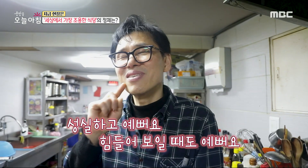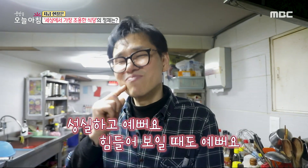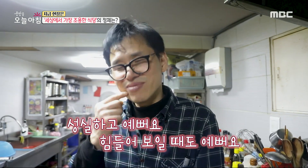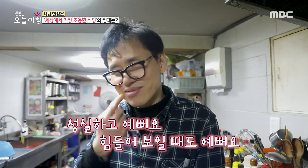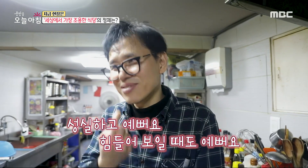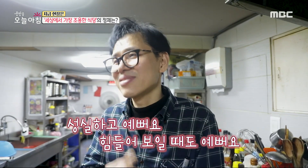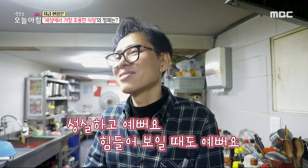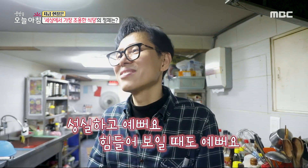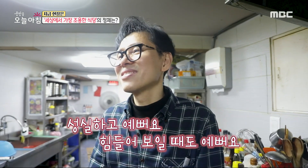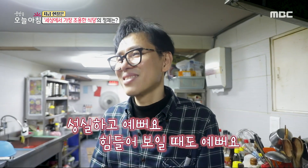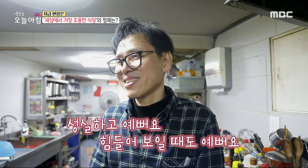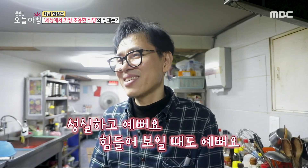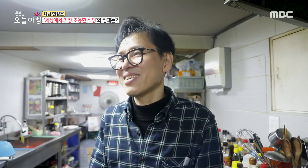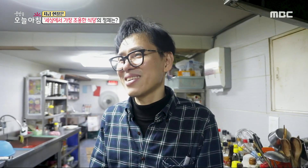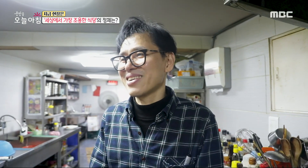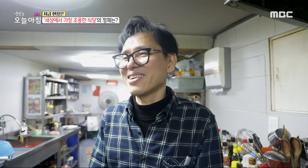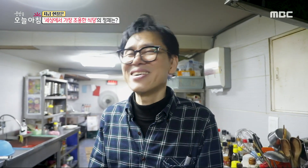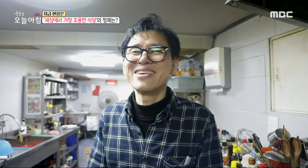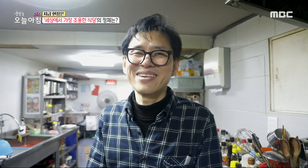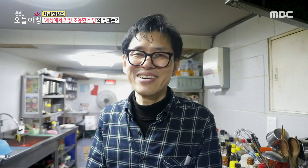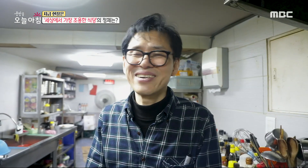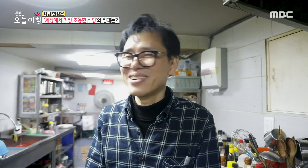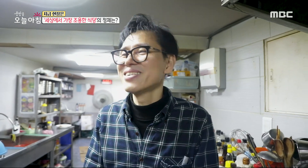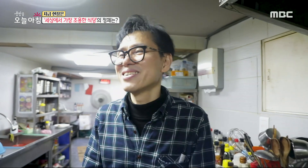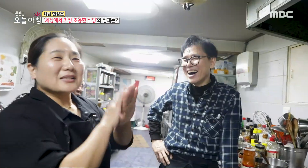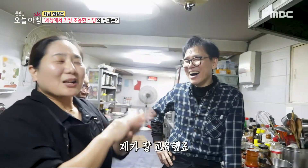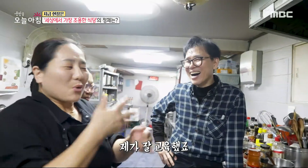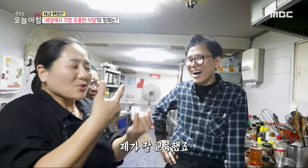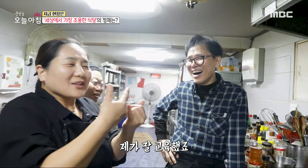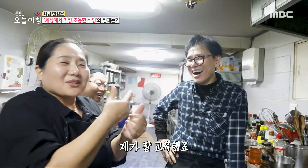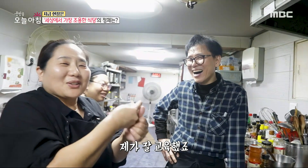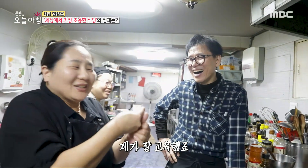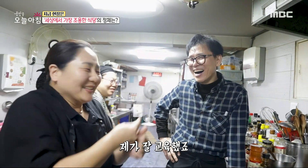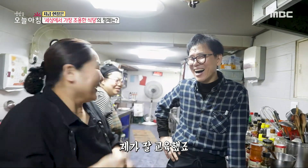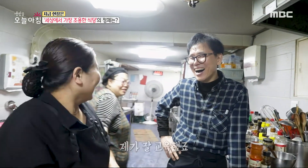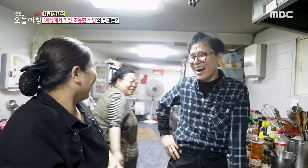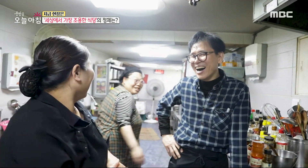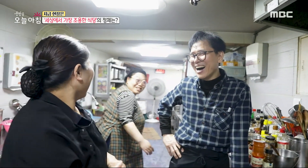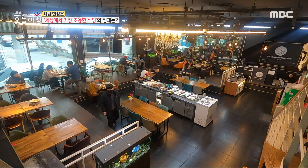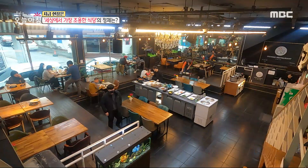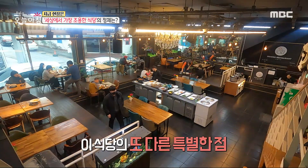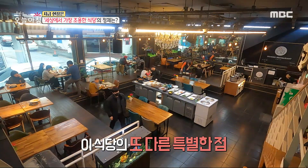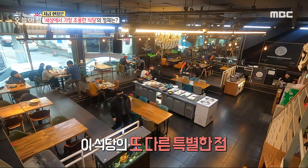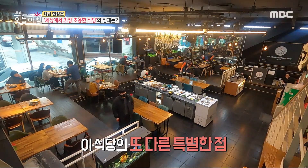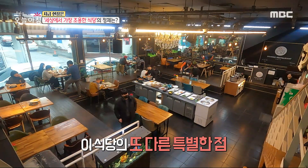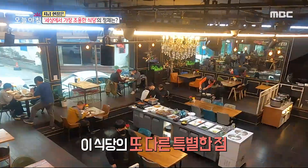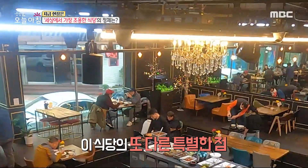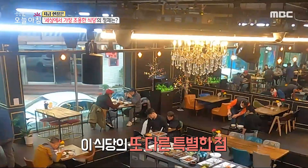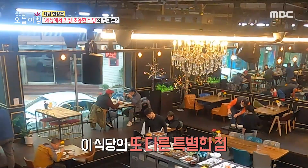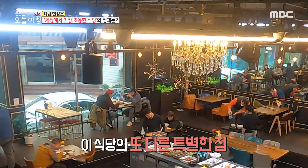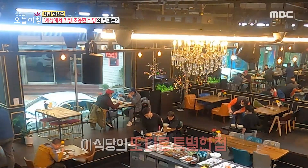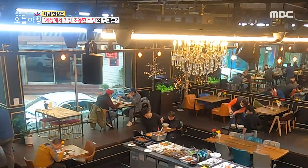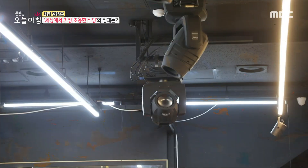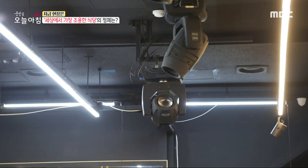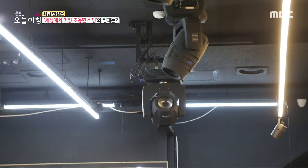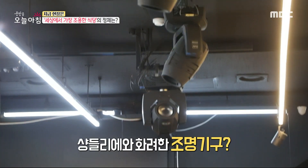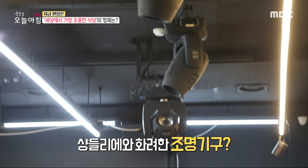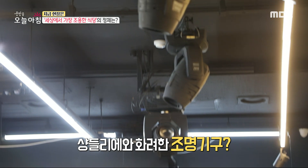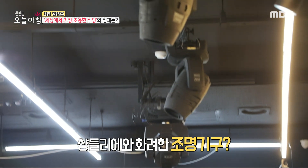힘든데도 힘들어 보이는데도 예쁘대요. 네, 잘 교육시켰죠. 자, 그리고 이 식당에 또 다른 특별한 점이